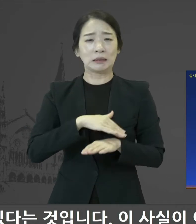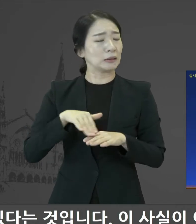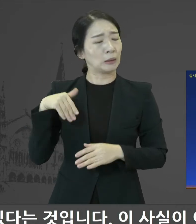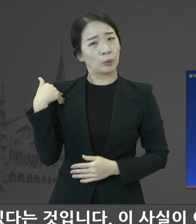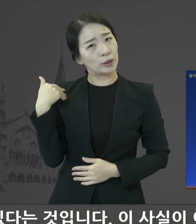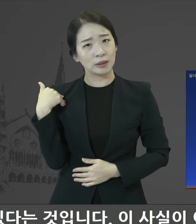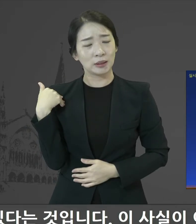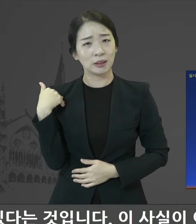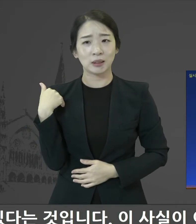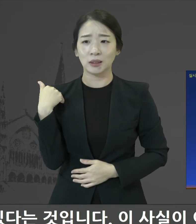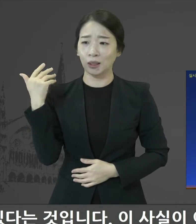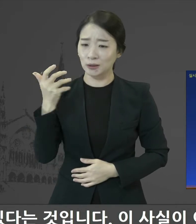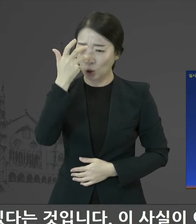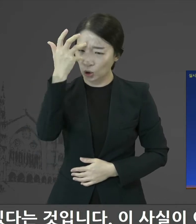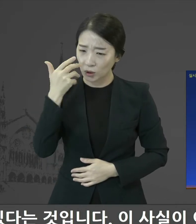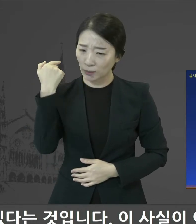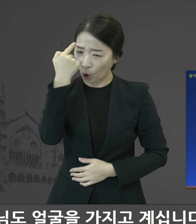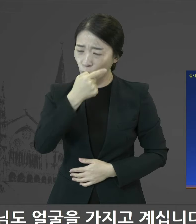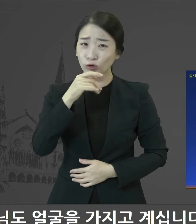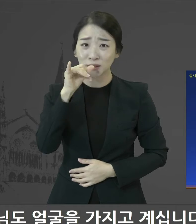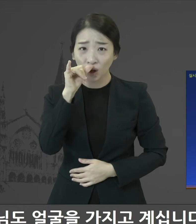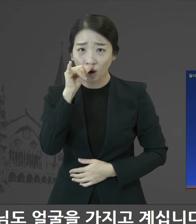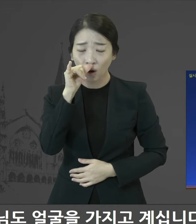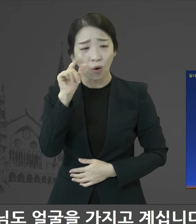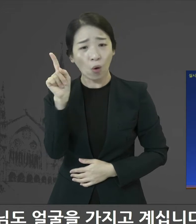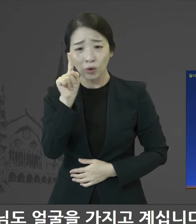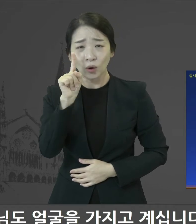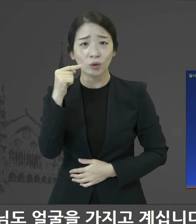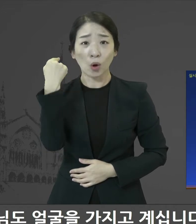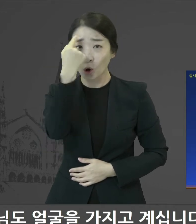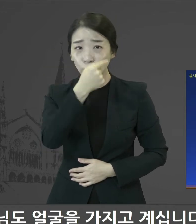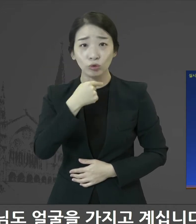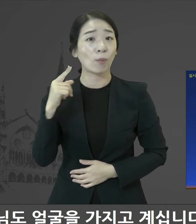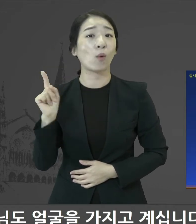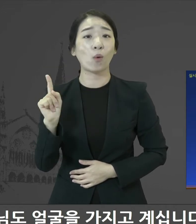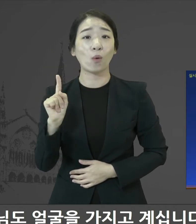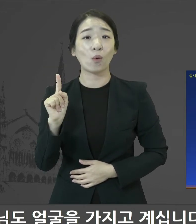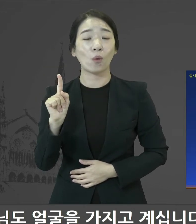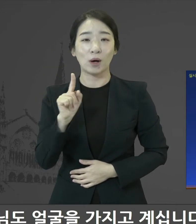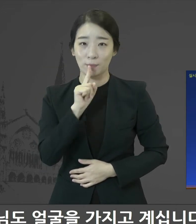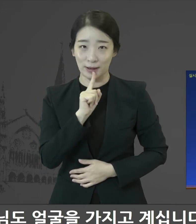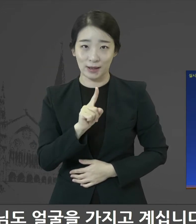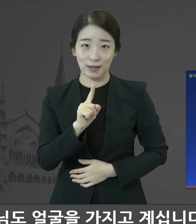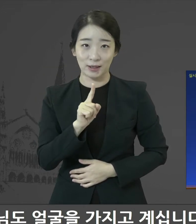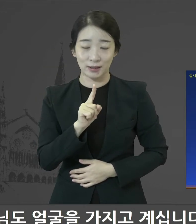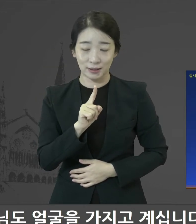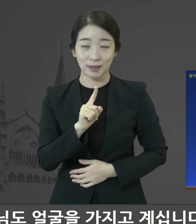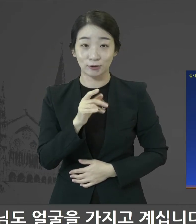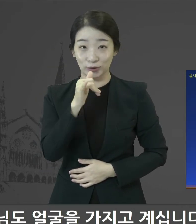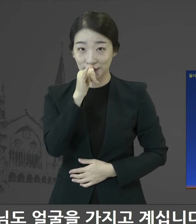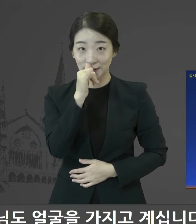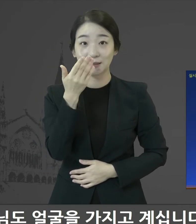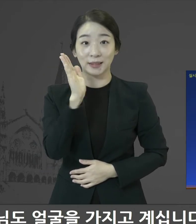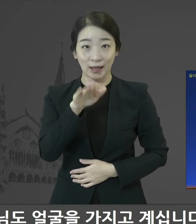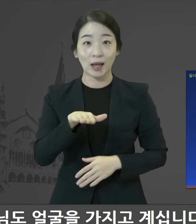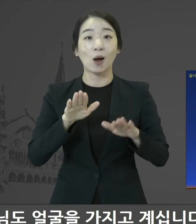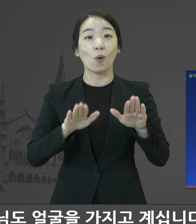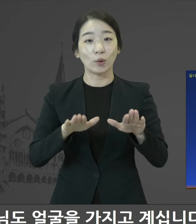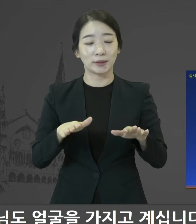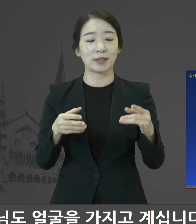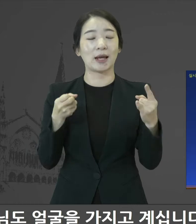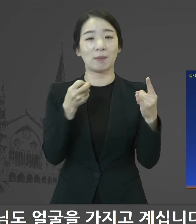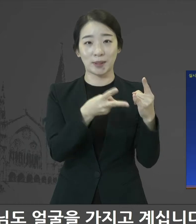성령님이 얼굴을 가지고 있어? 어떤 얼굴일까? 오늘 본문으로 삼은 에베소서 4장 30절에 보게